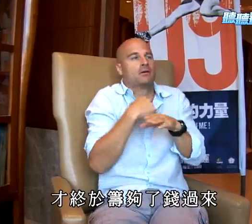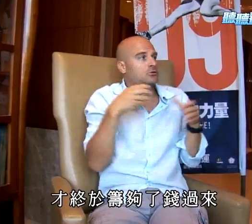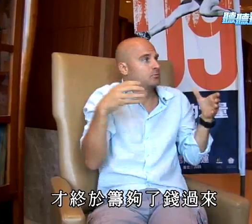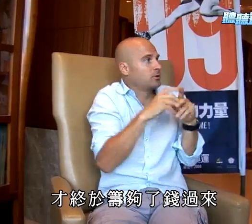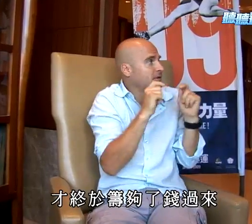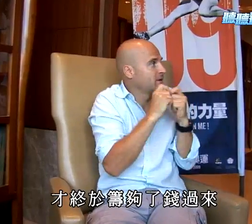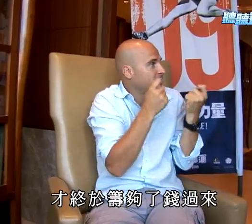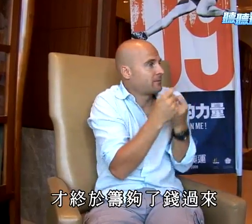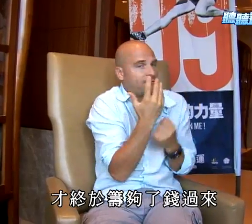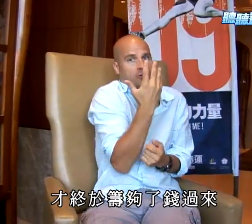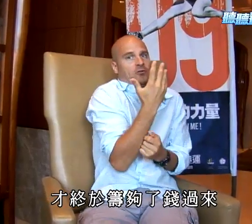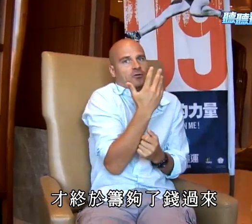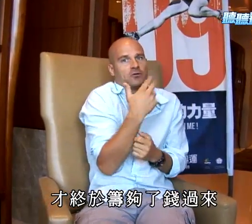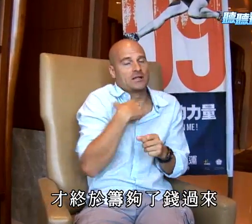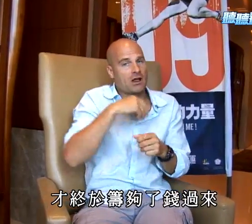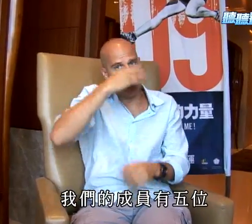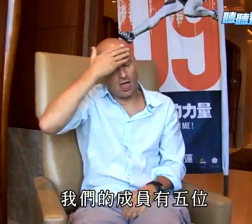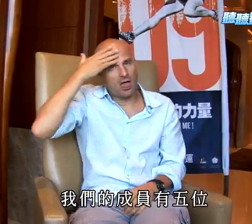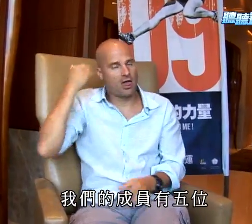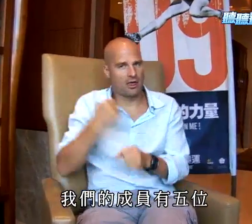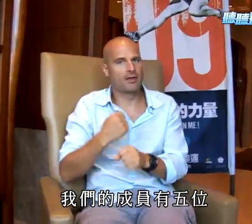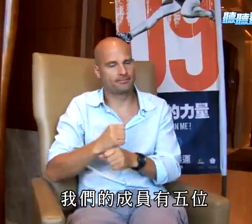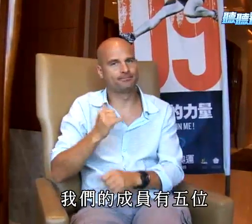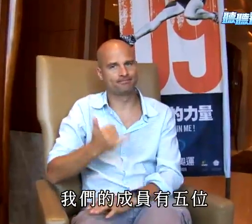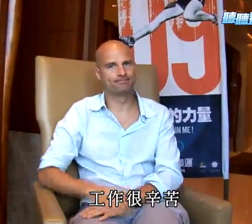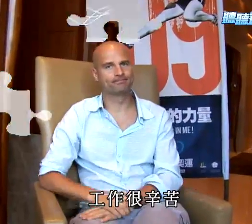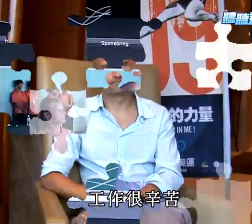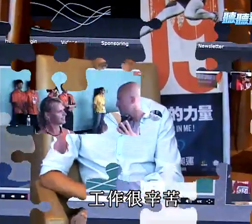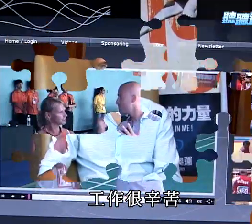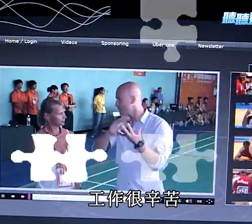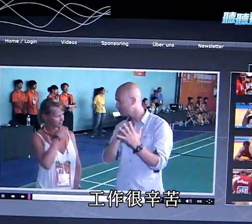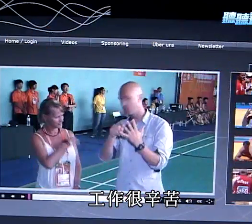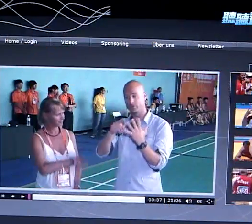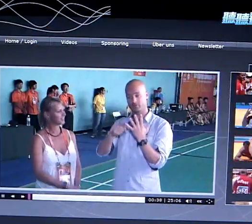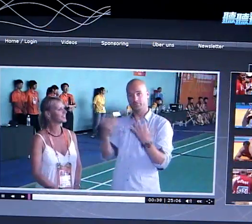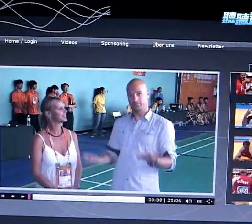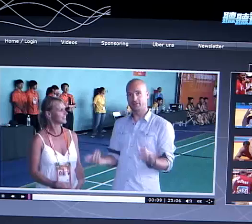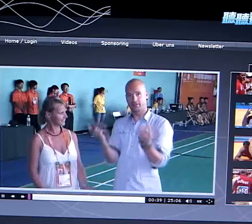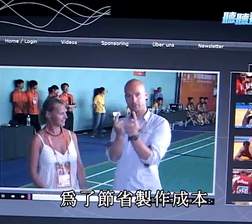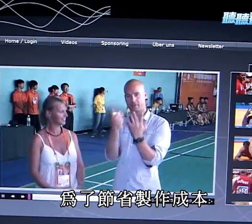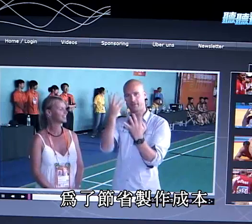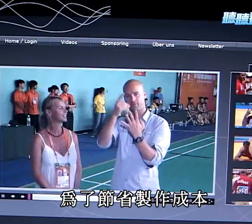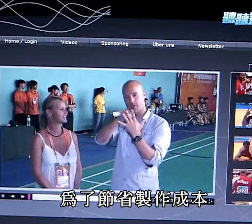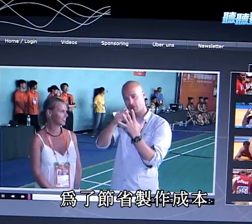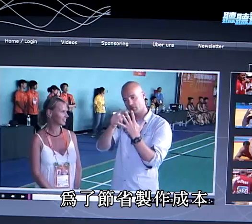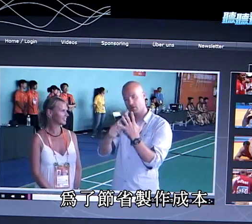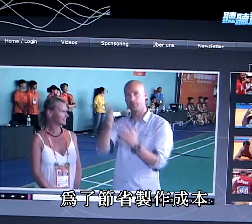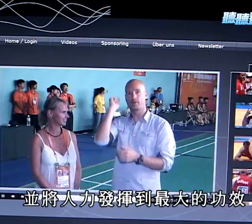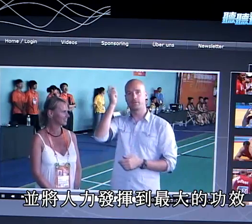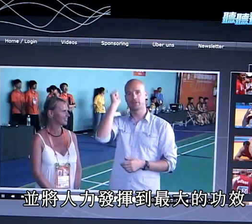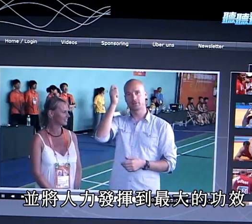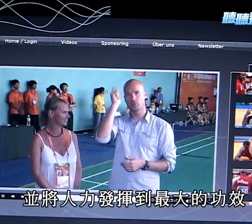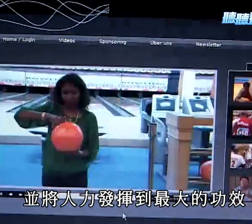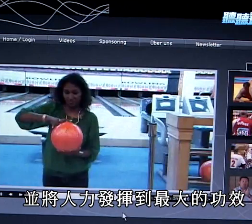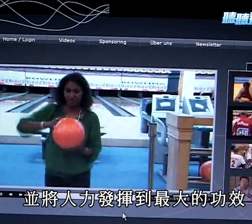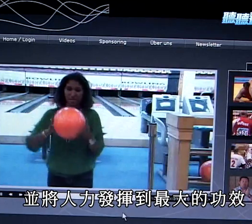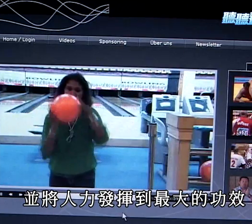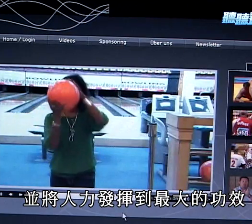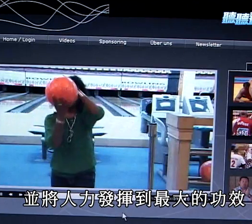终于筹够了钱过来。我们的成员有五位，工作很辛苦。 为了节省制作成本并将人力发挥到最大的功